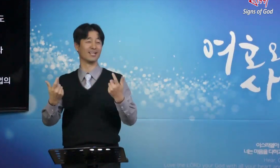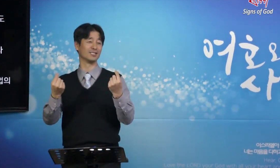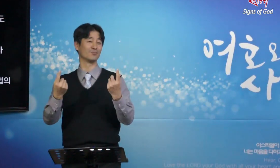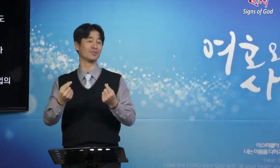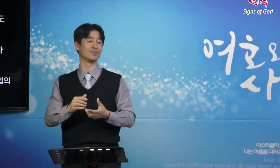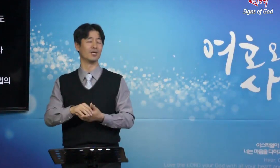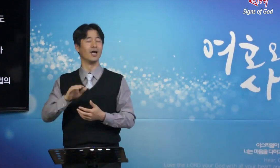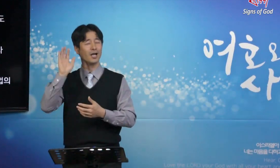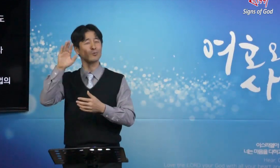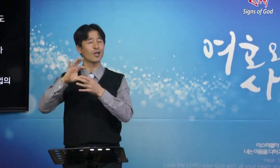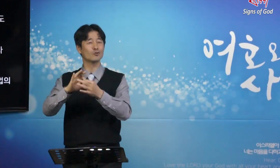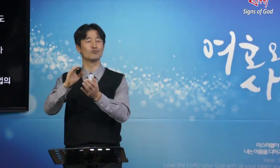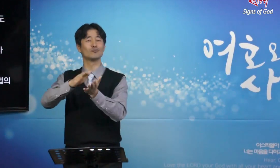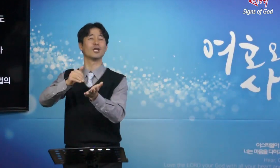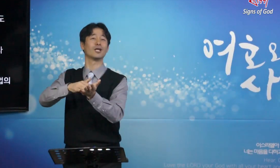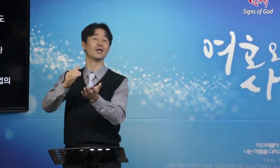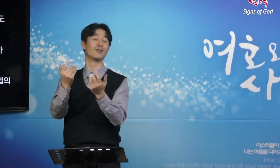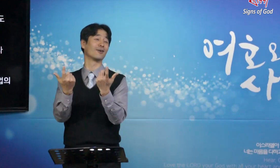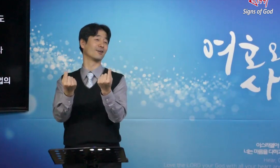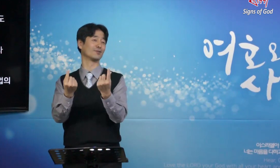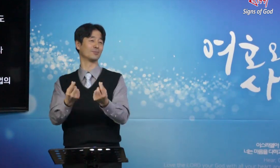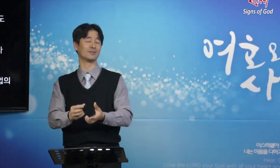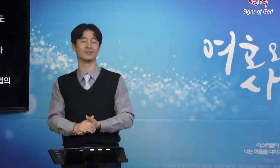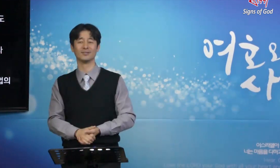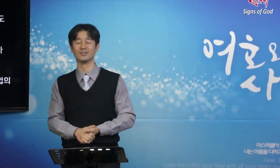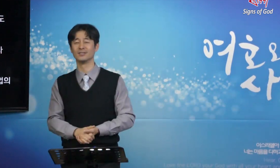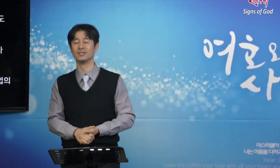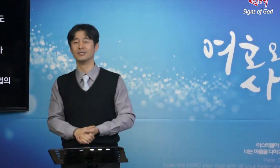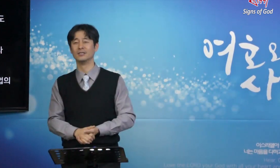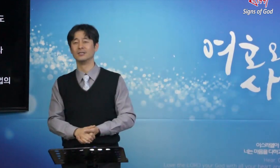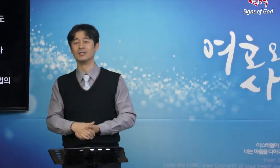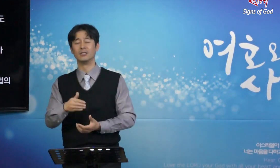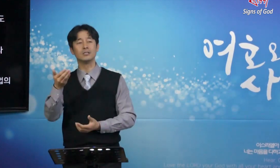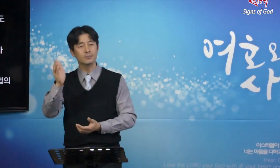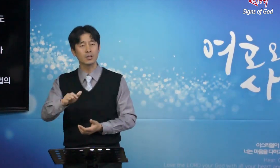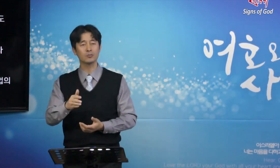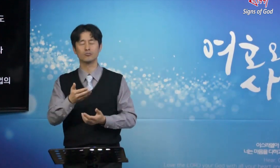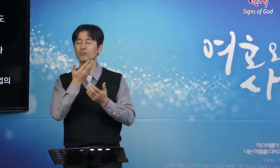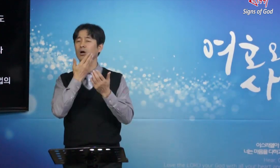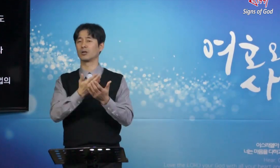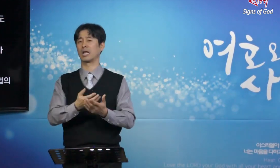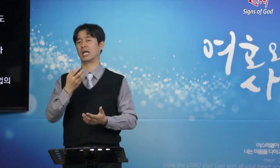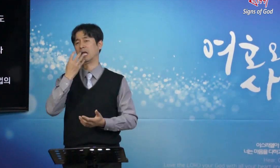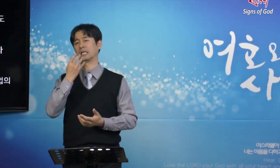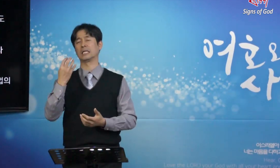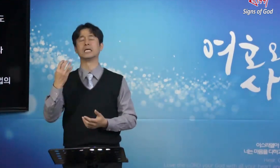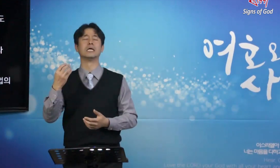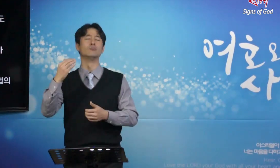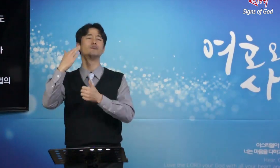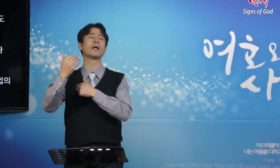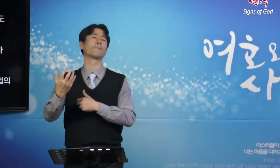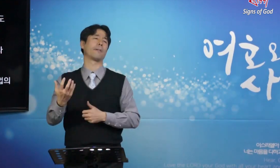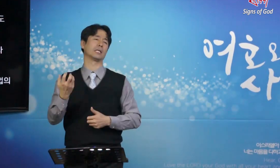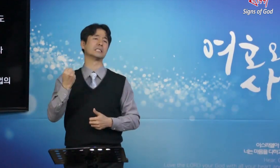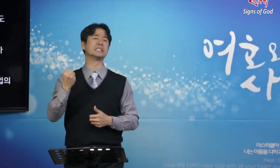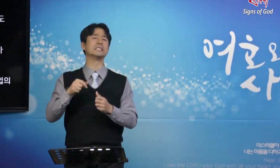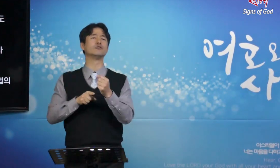있을까? 소통의 문제가 있지만 그것은 평생 우리가 풀어가야 할 문제인 것 같고,